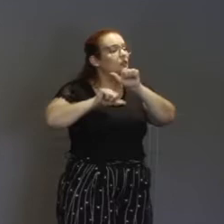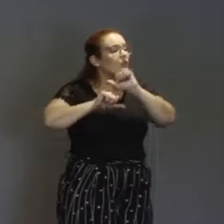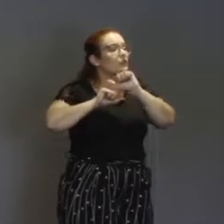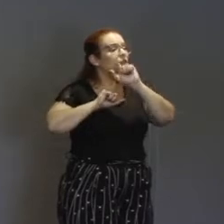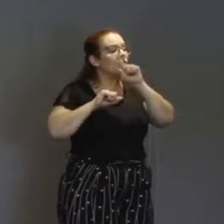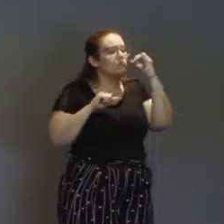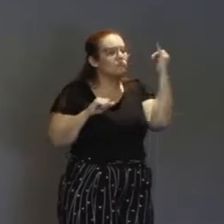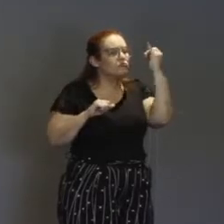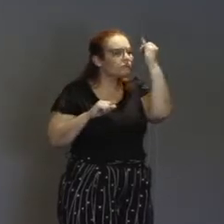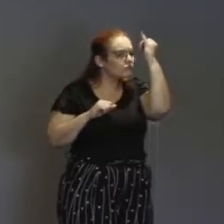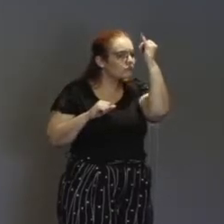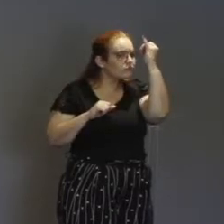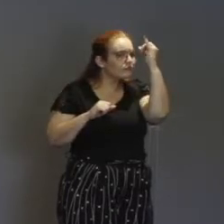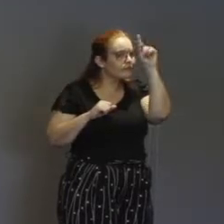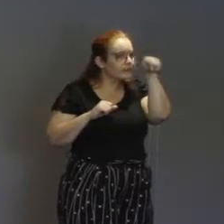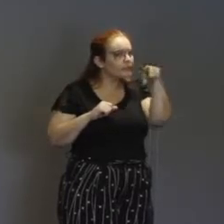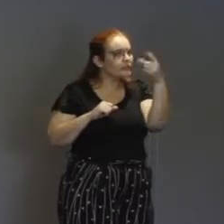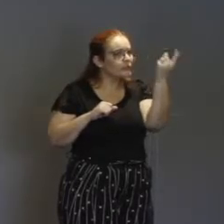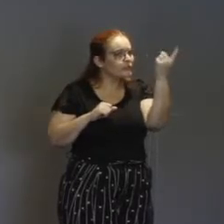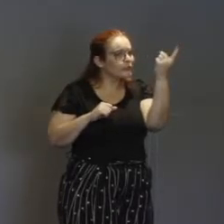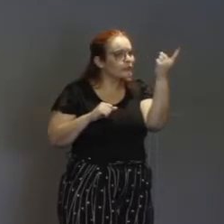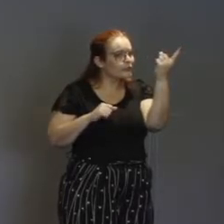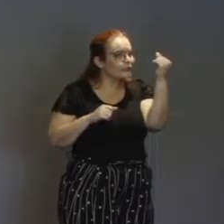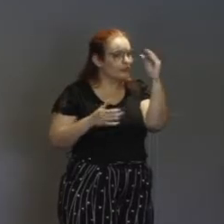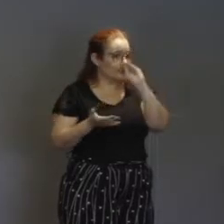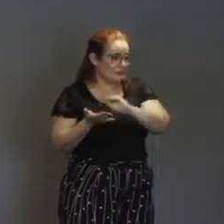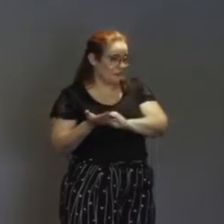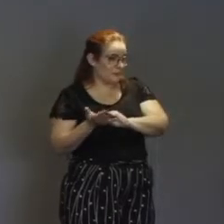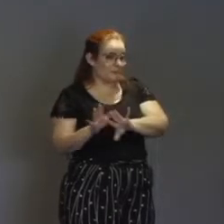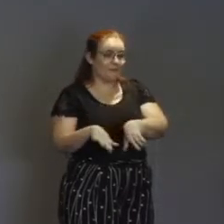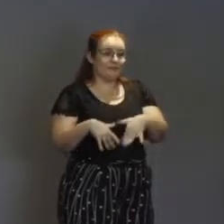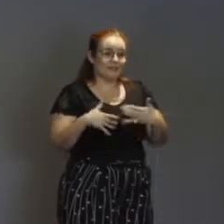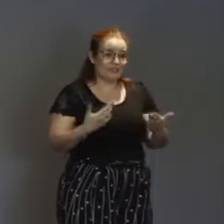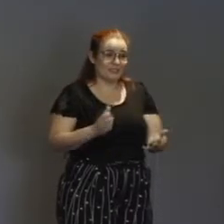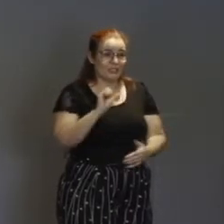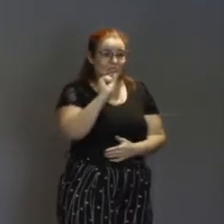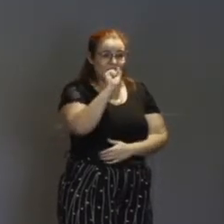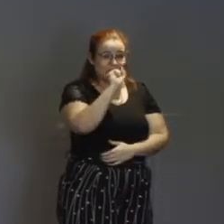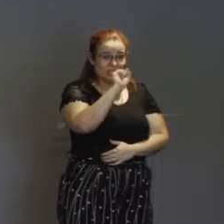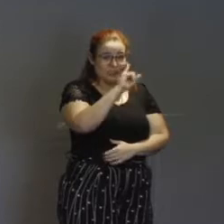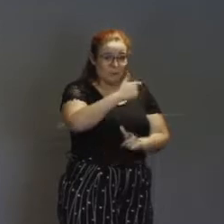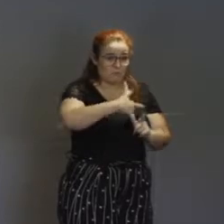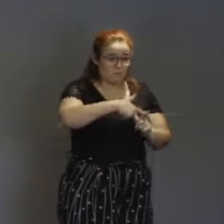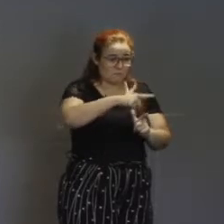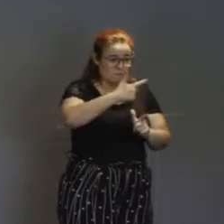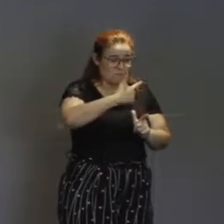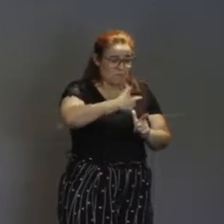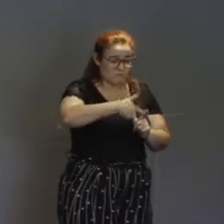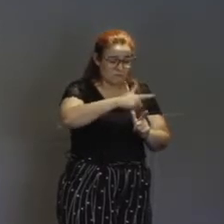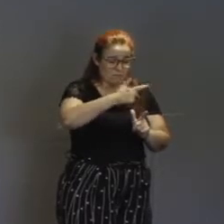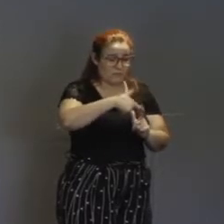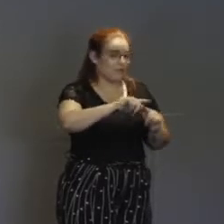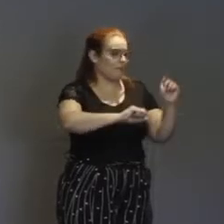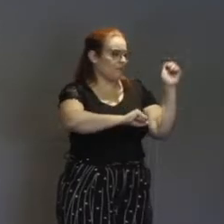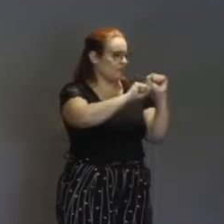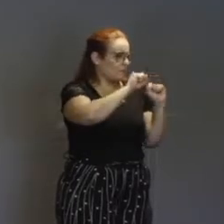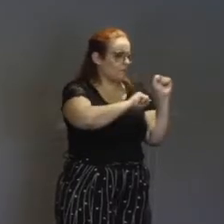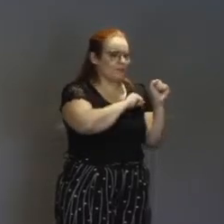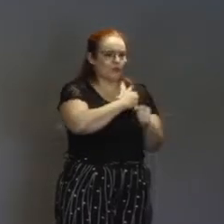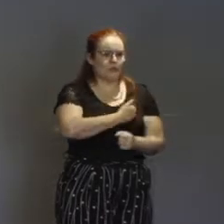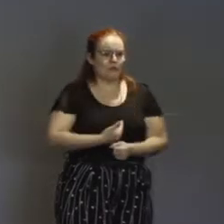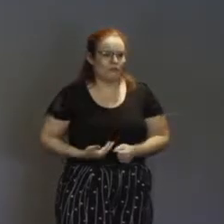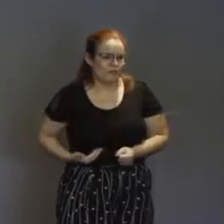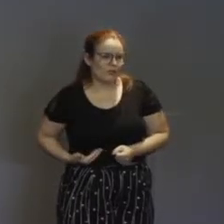é quando acaba o dinheiro, né? Então, quando o cobertor é curto, e está cada vez mais curto para todo mundo, para as empresas, para o